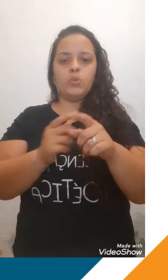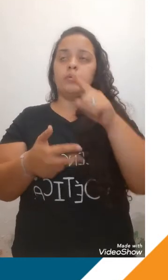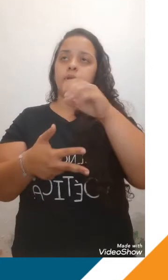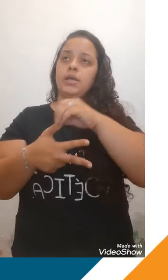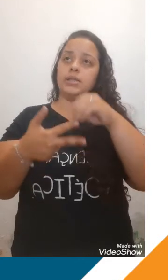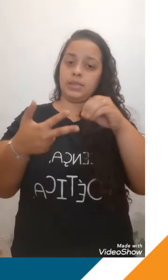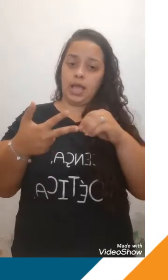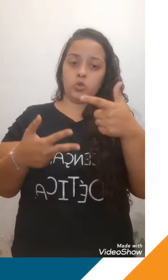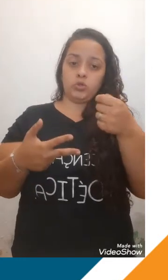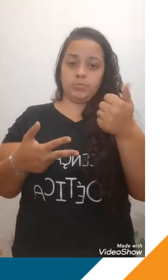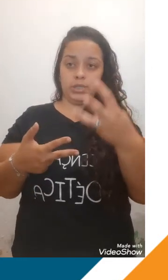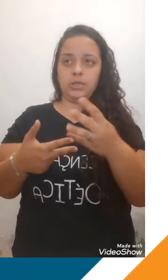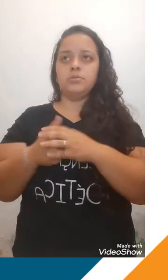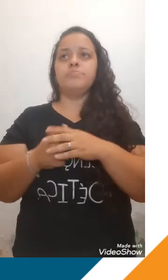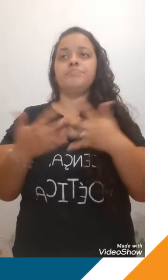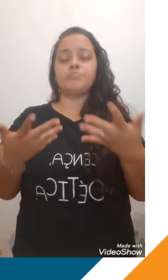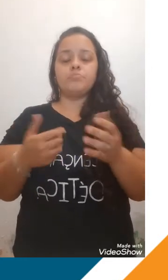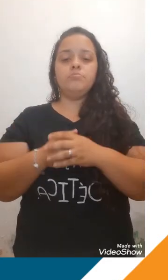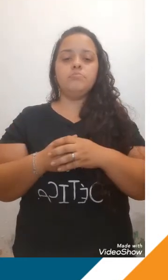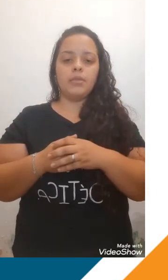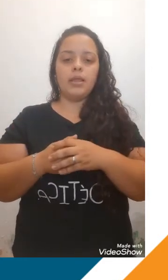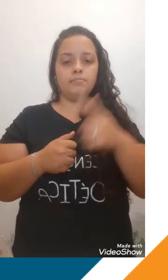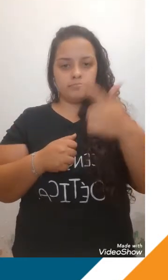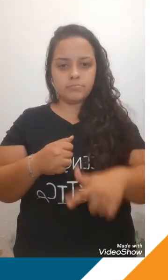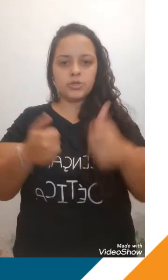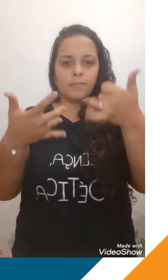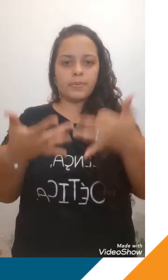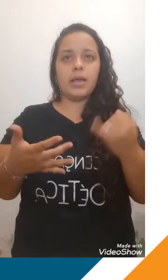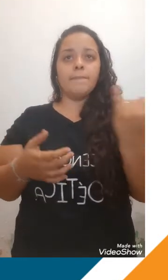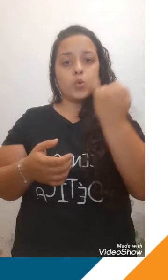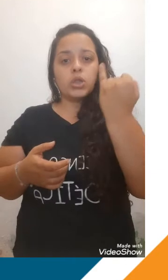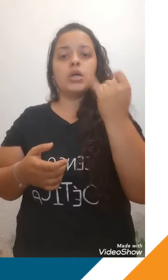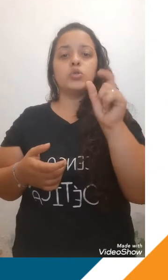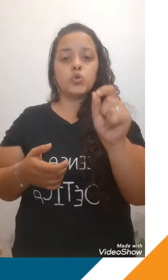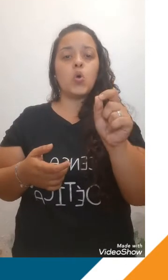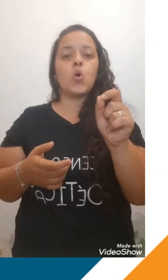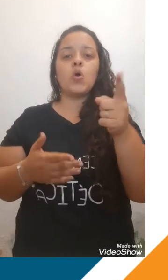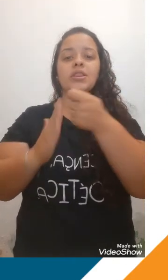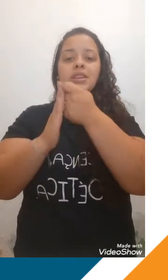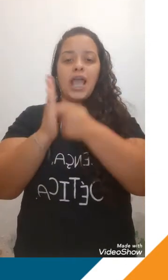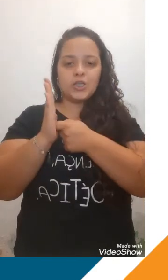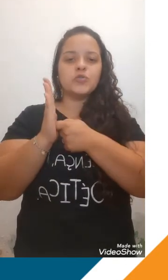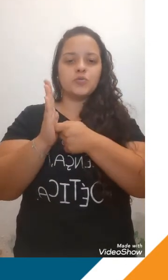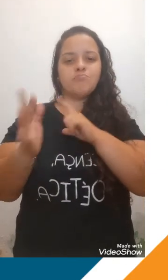Outra questão do Enem é essa 2013. Mais uma vez, é importante que você utilize